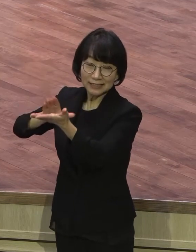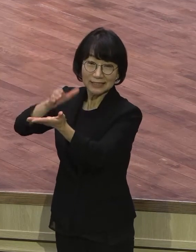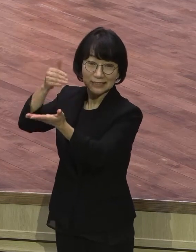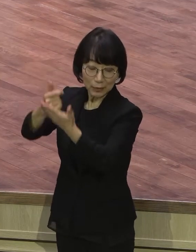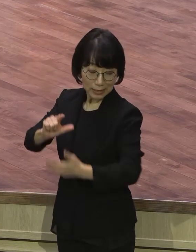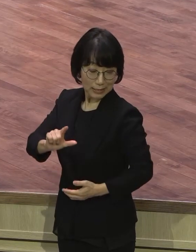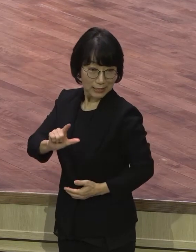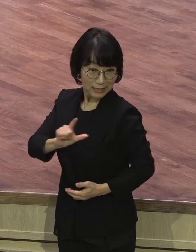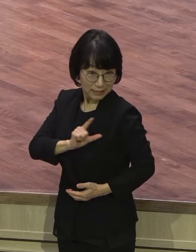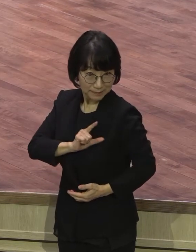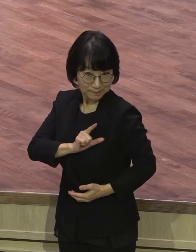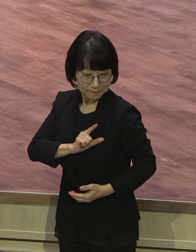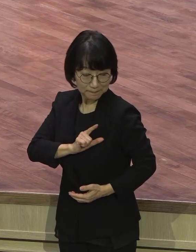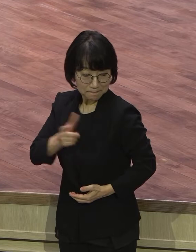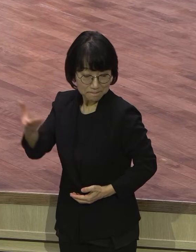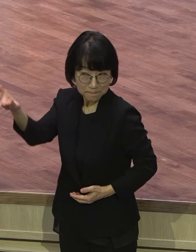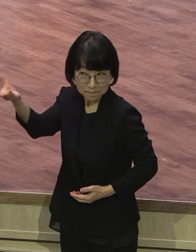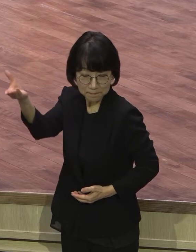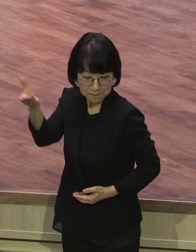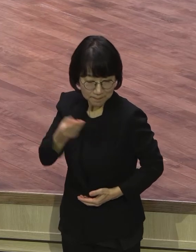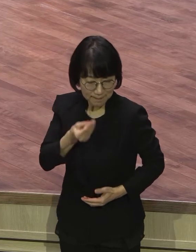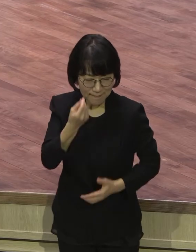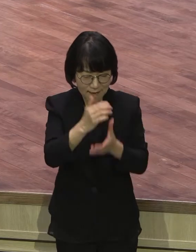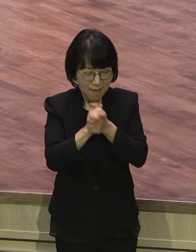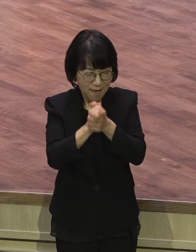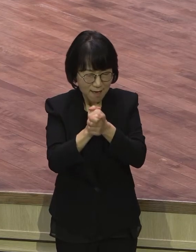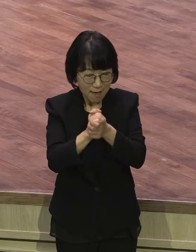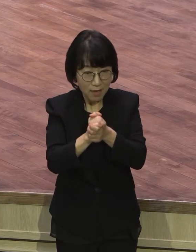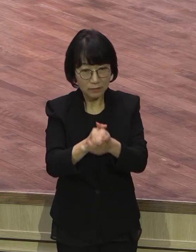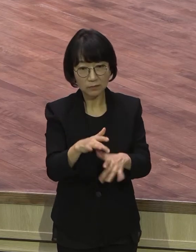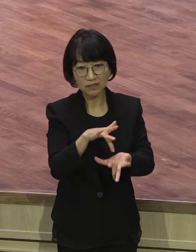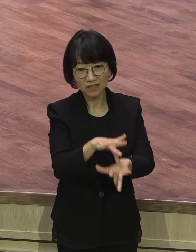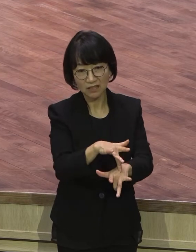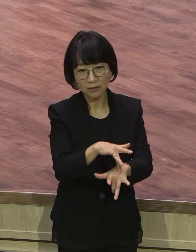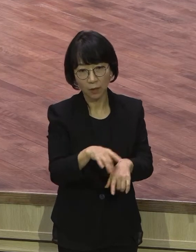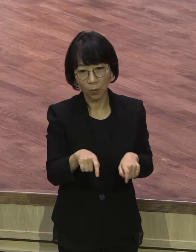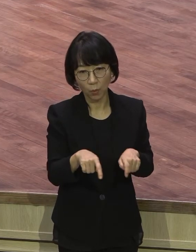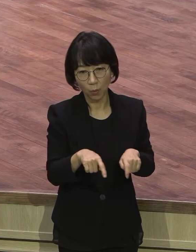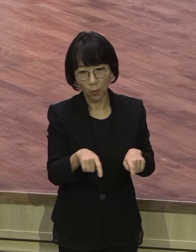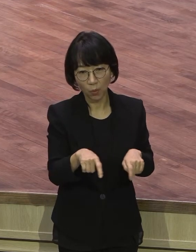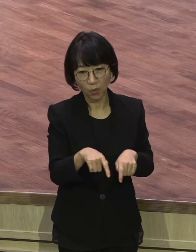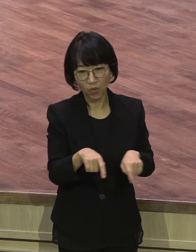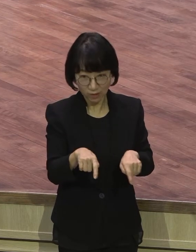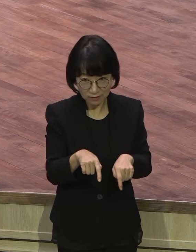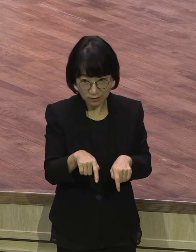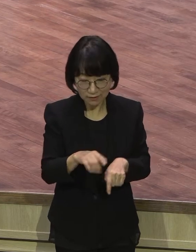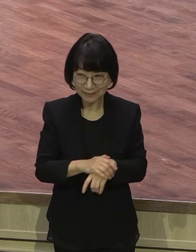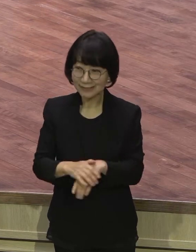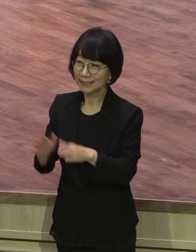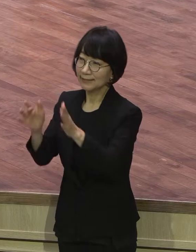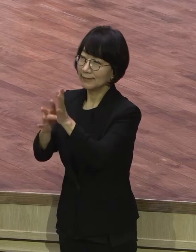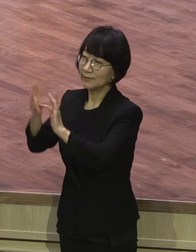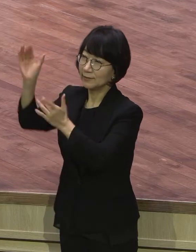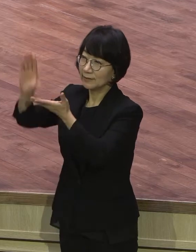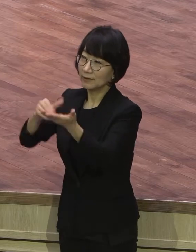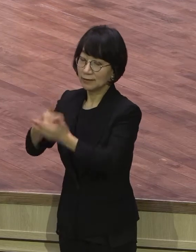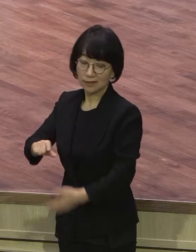그 이름의 군세를 사용하면 악한 마귀가 꼼짝 못해. 여러분은요, 예수 그리스도 이름으로